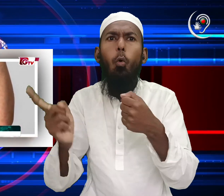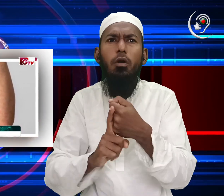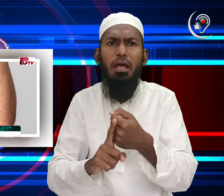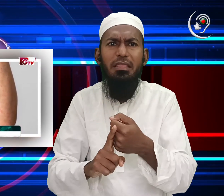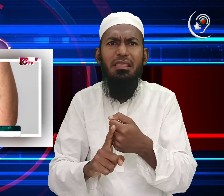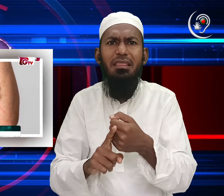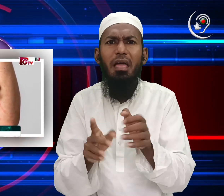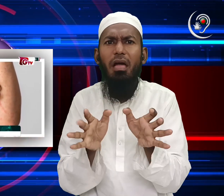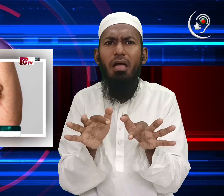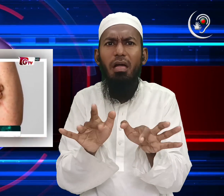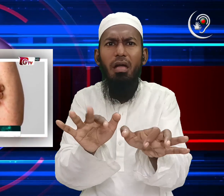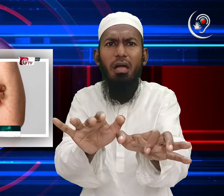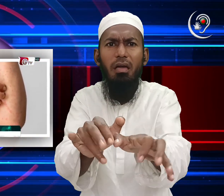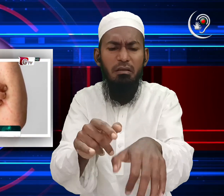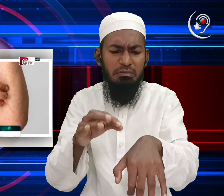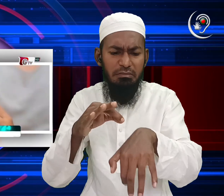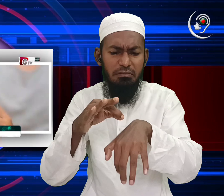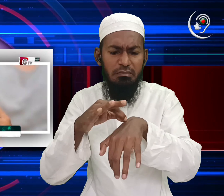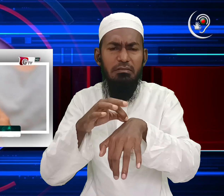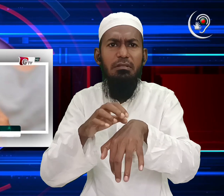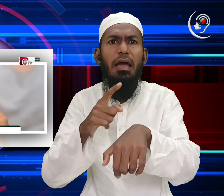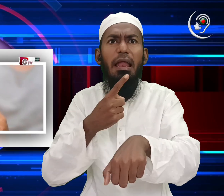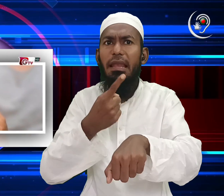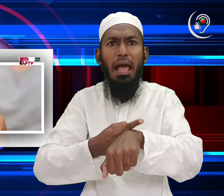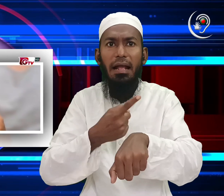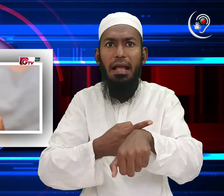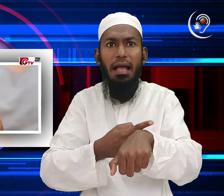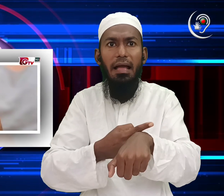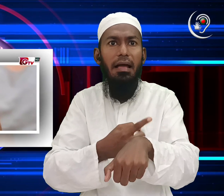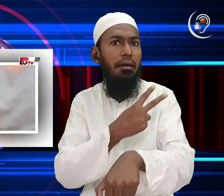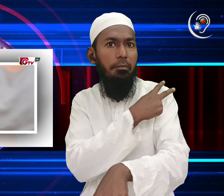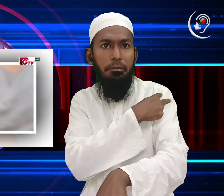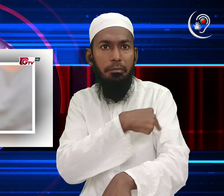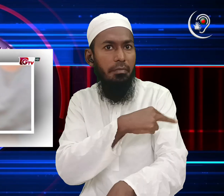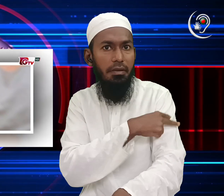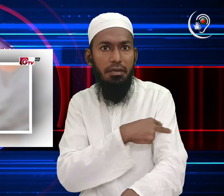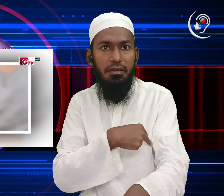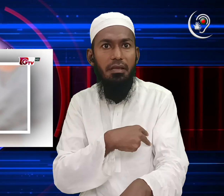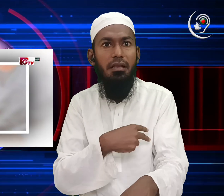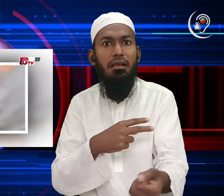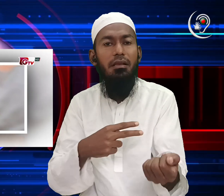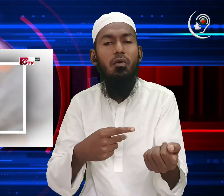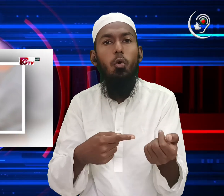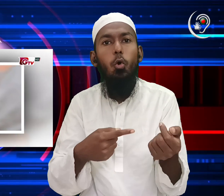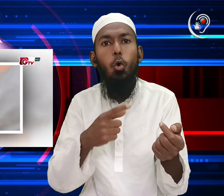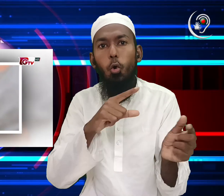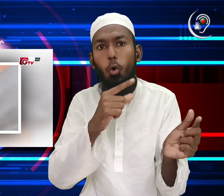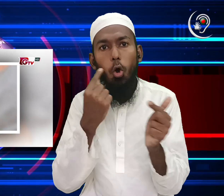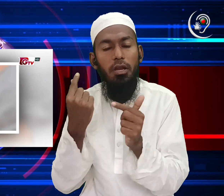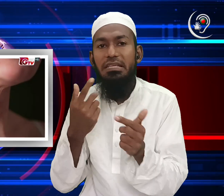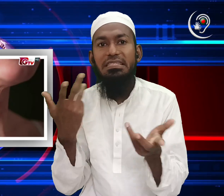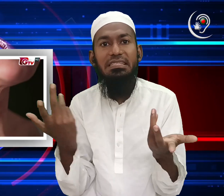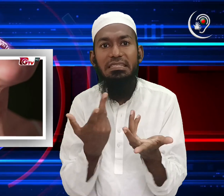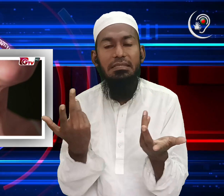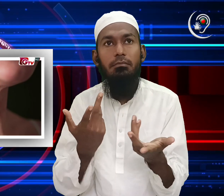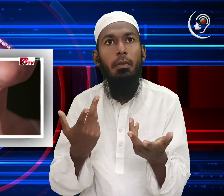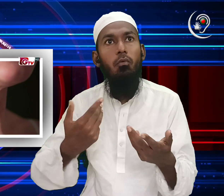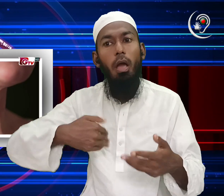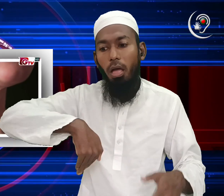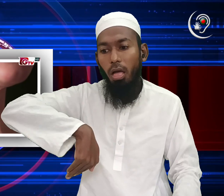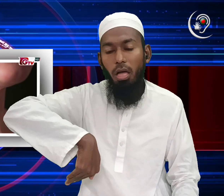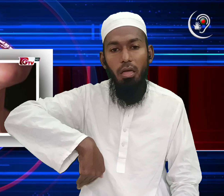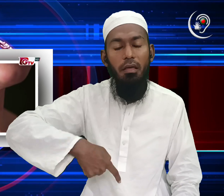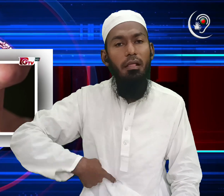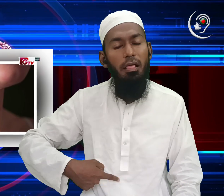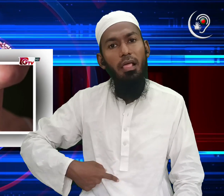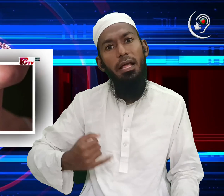অসুখ। ঢাকা মেডিকেল কলেজ হাসপাতালের চিকিৎসকরা জানান, এই রোগ হলে বিকল হয়ে যেতে পারে কিডনি, দেখা দিতে